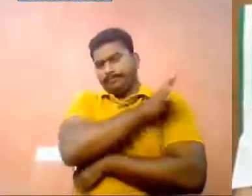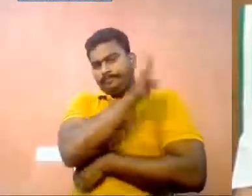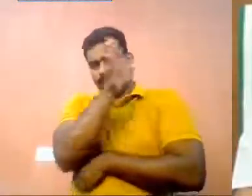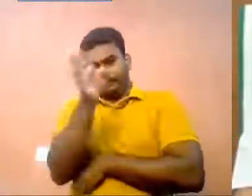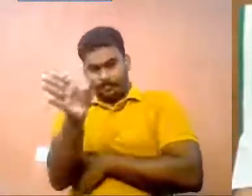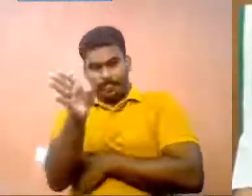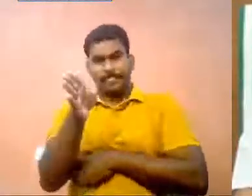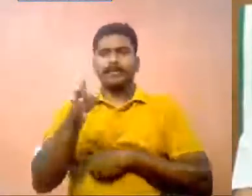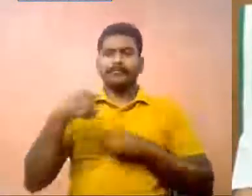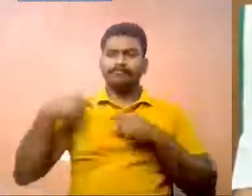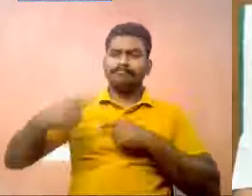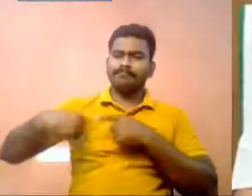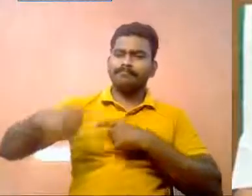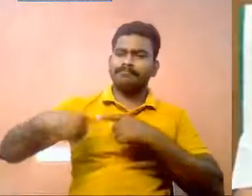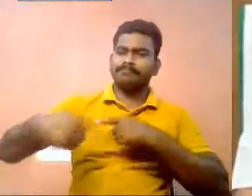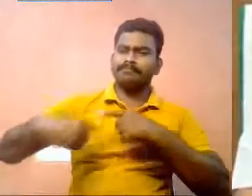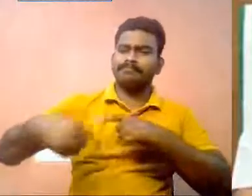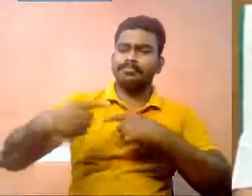ദൈനംദിന